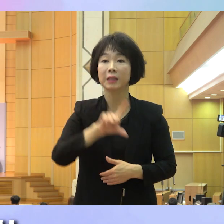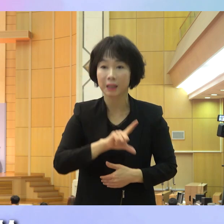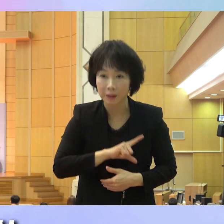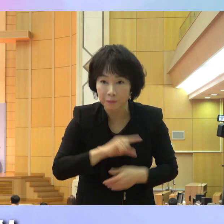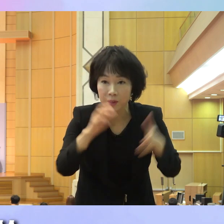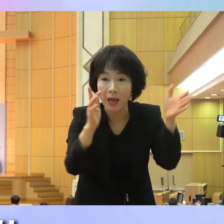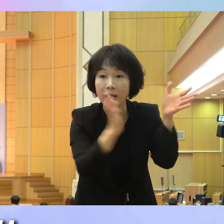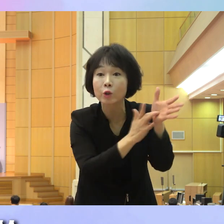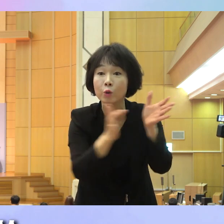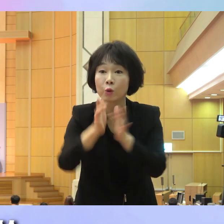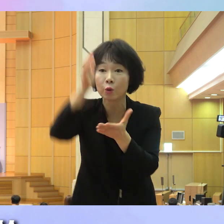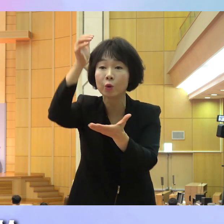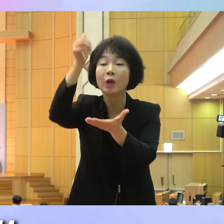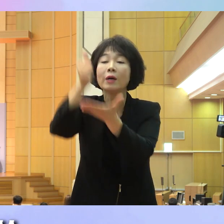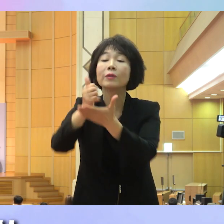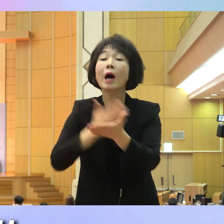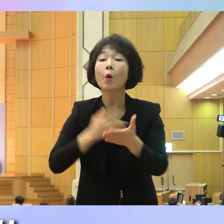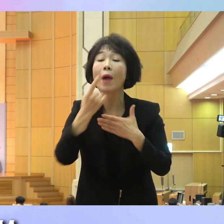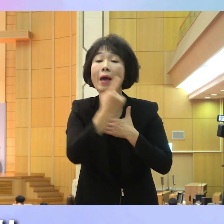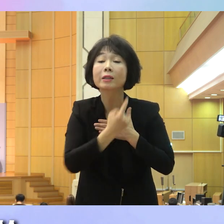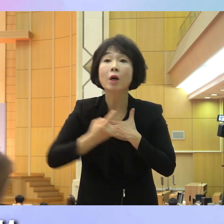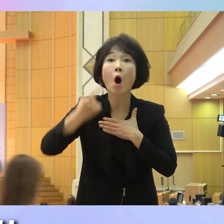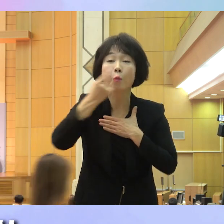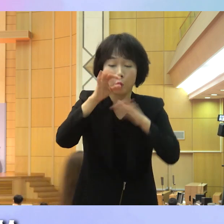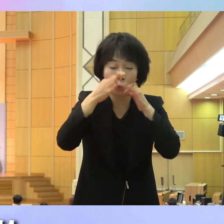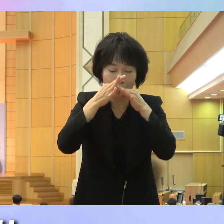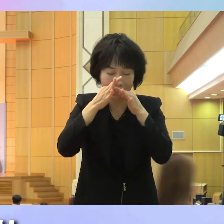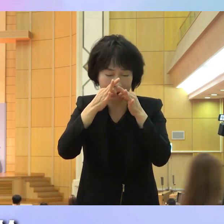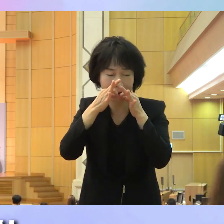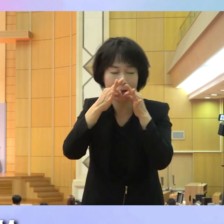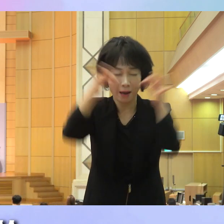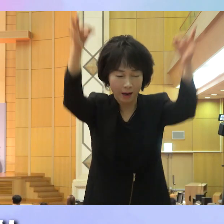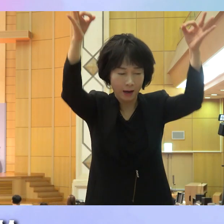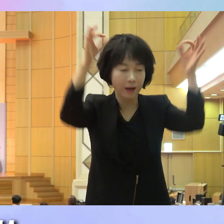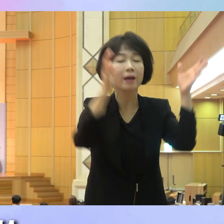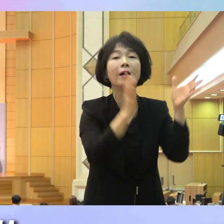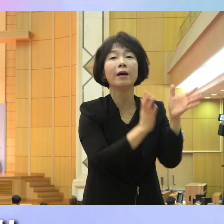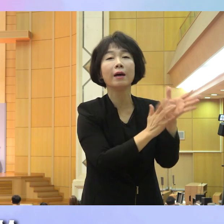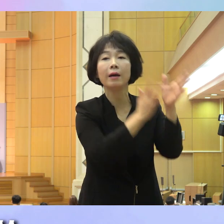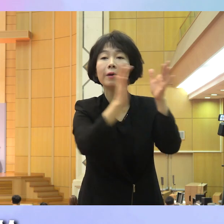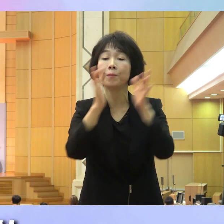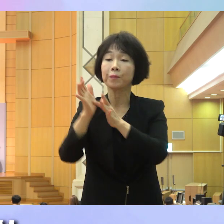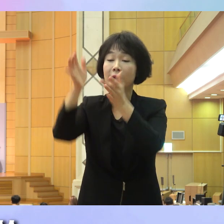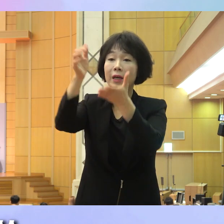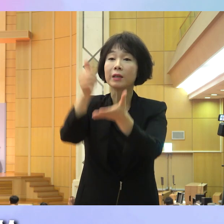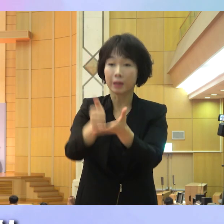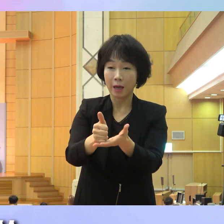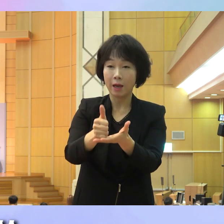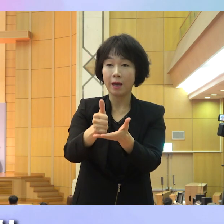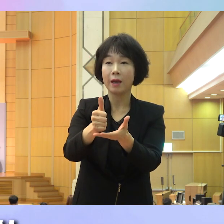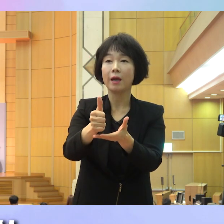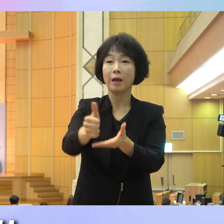그 이름 예수. 한 번 더 찬양합니다. 예수 예수